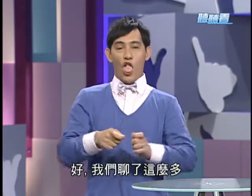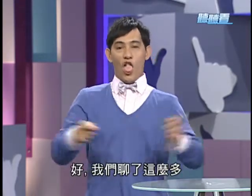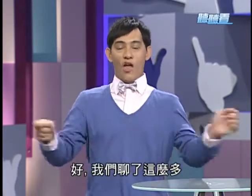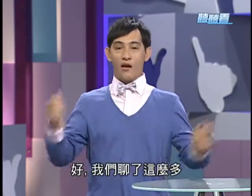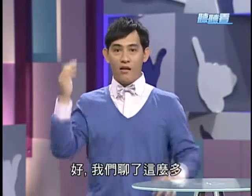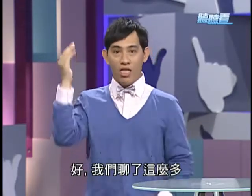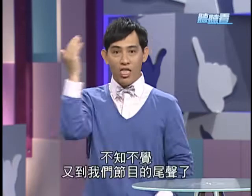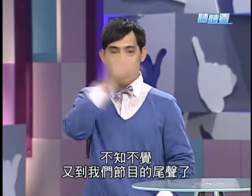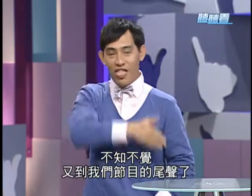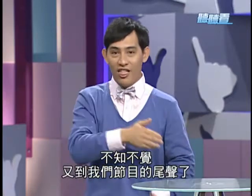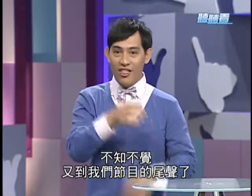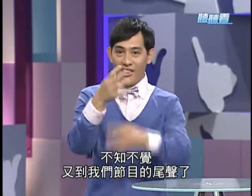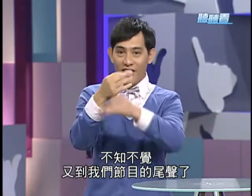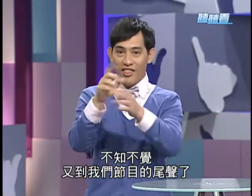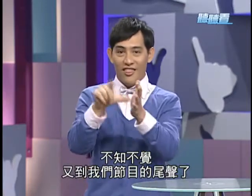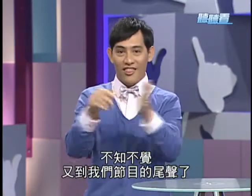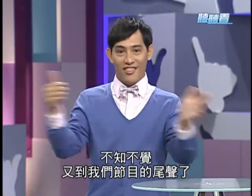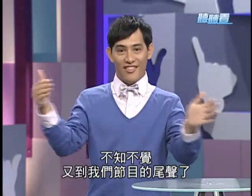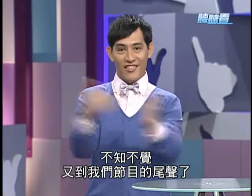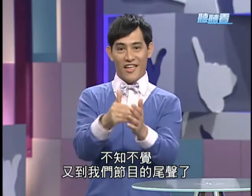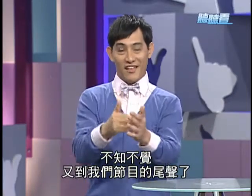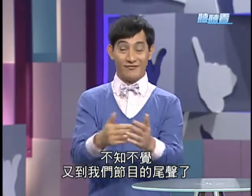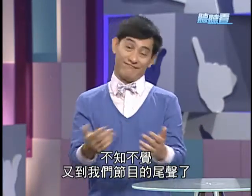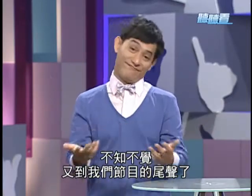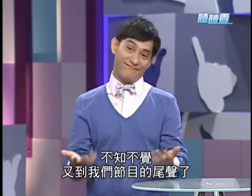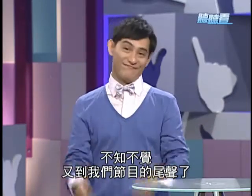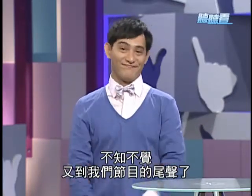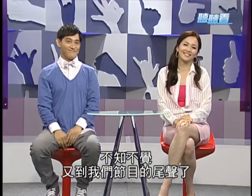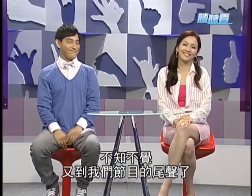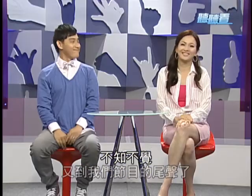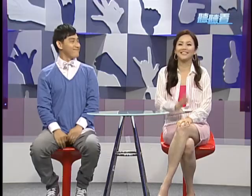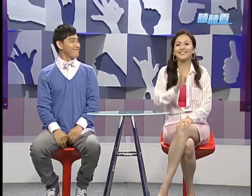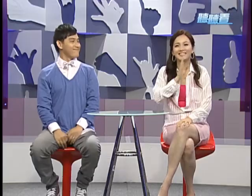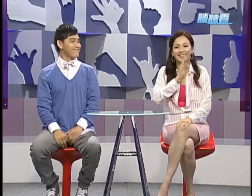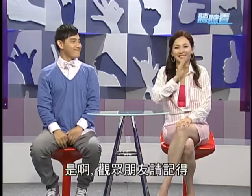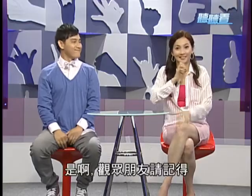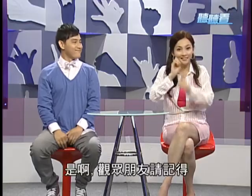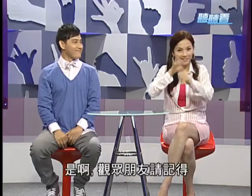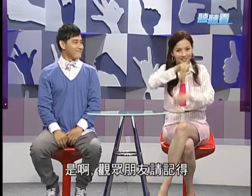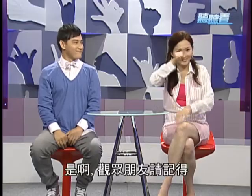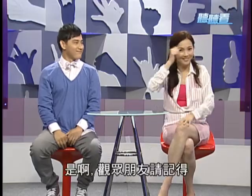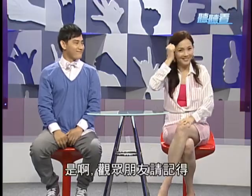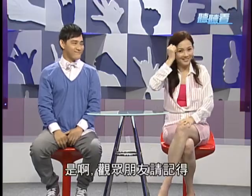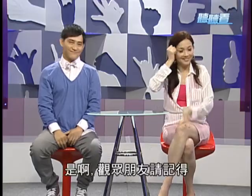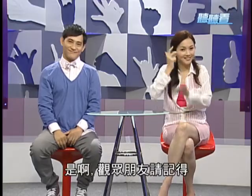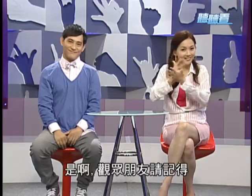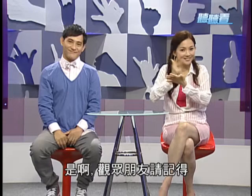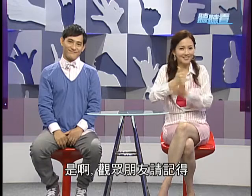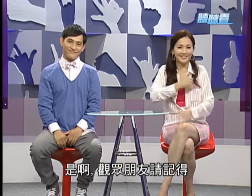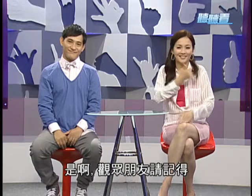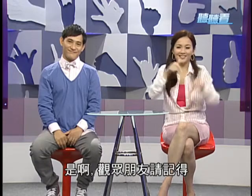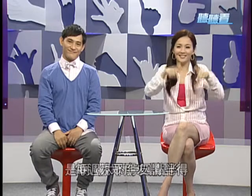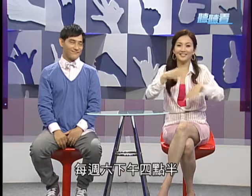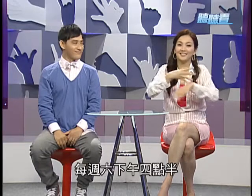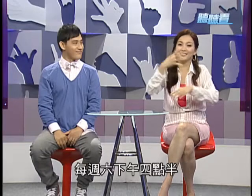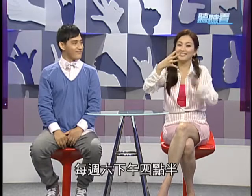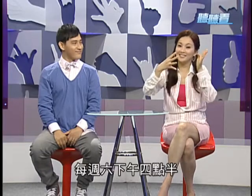多啊，不知不觉又到我们节目的尾声啦。 是啊，观众朋友请记得每周六下